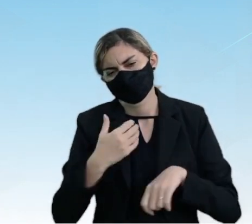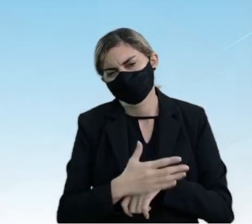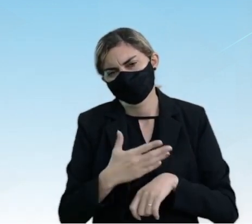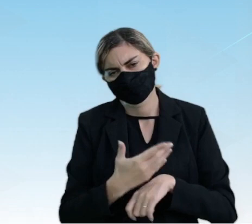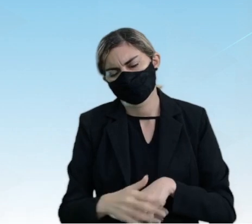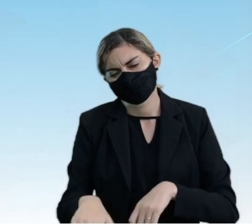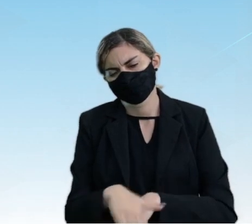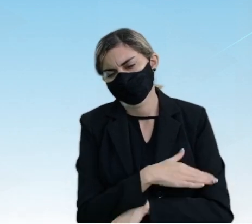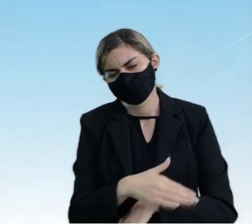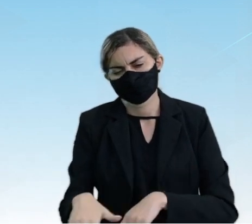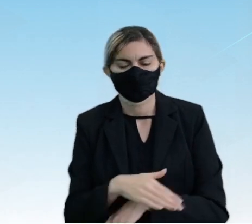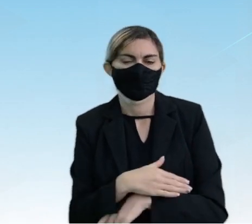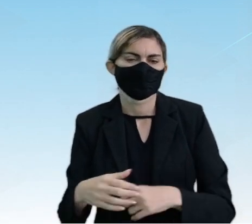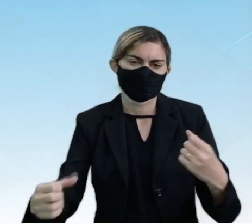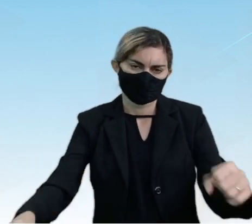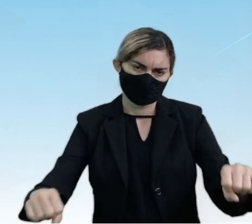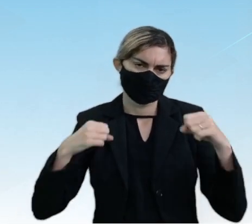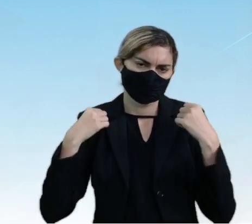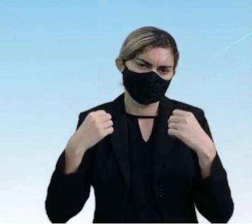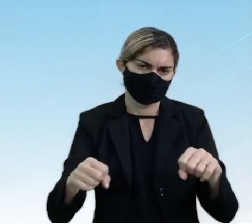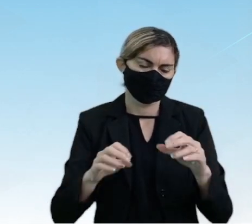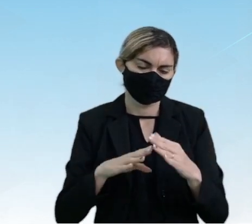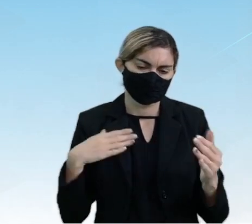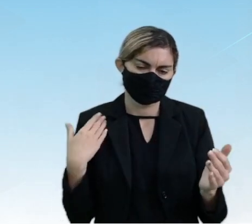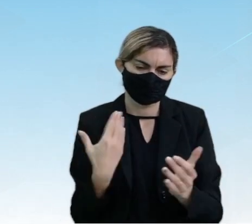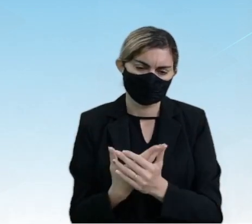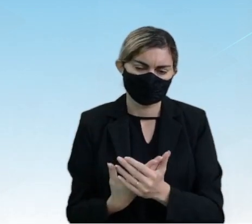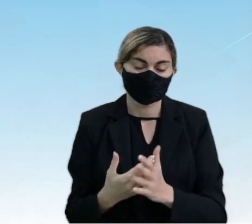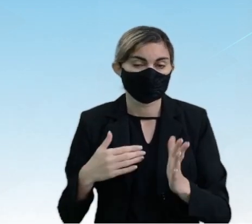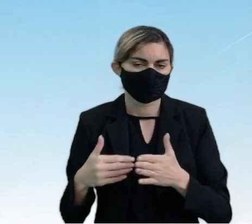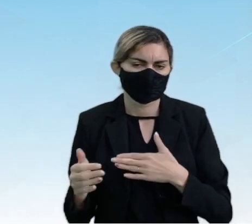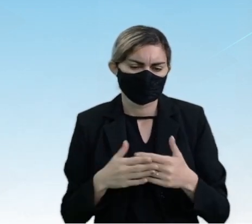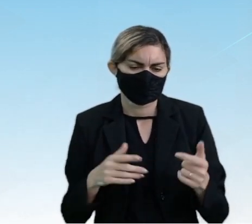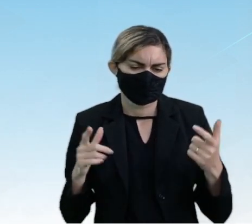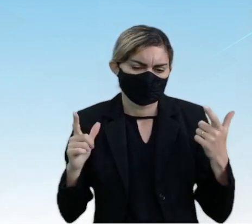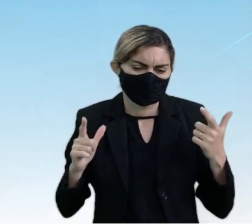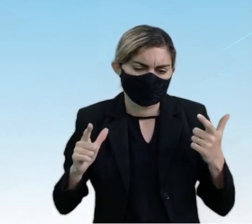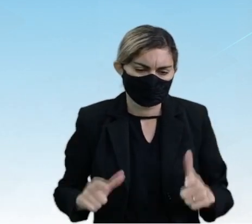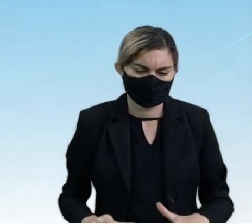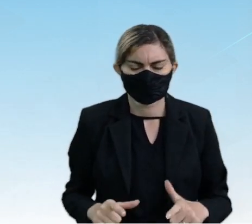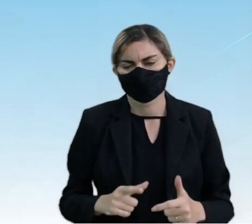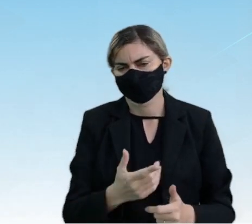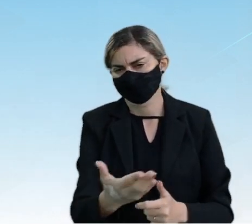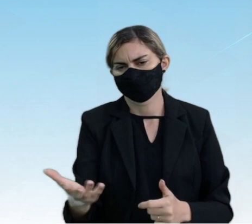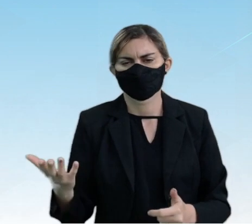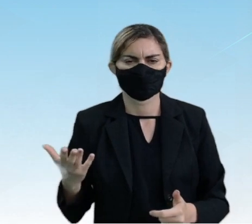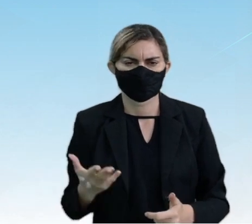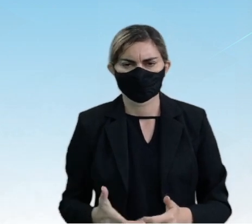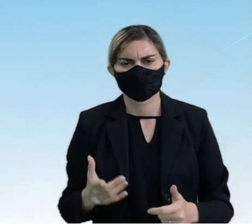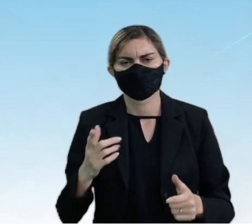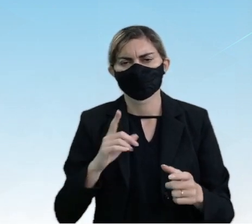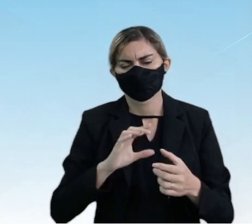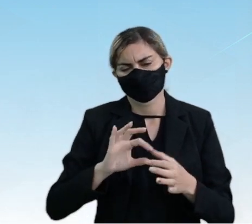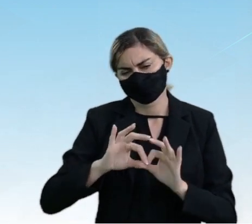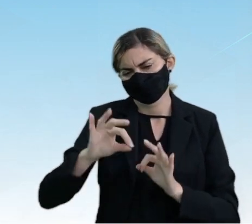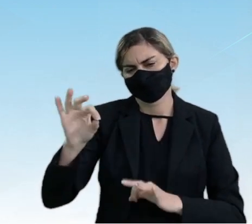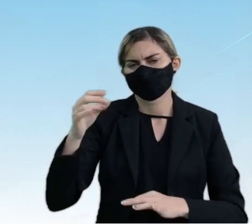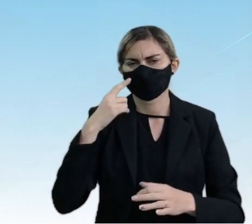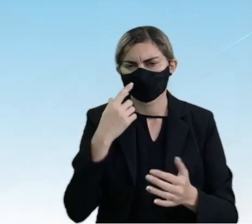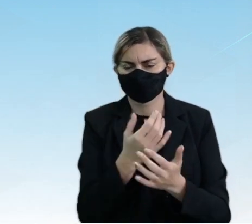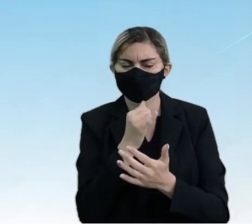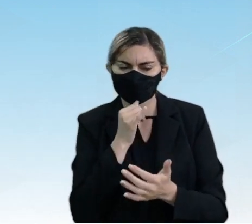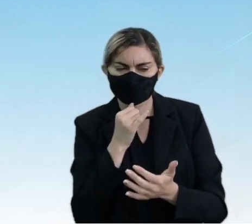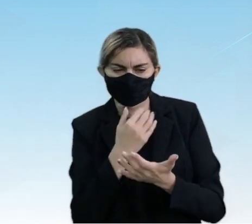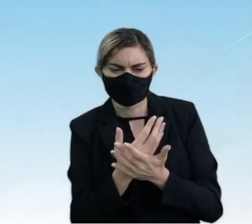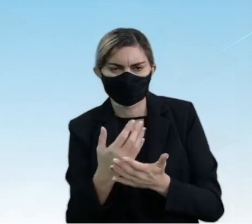lá na rua, seja lá na academia, seja lá na escola, né? Em qualquer que seja o ambiente, quero que vocês meio que destrinchem aí, dê alguns